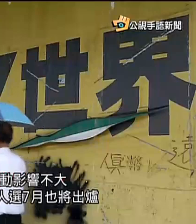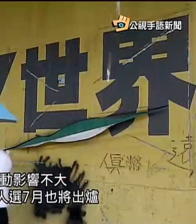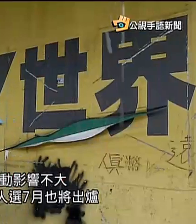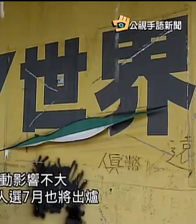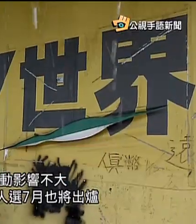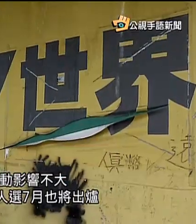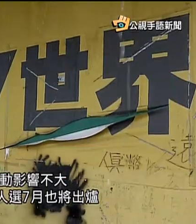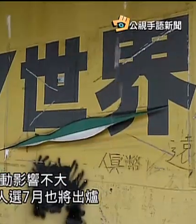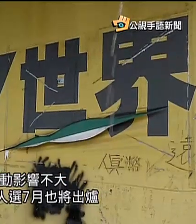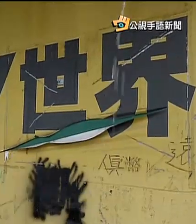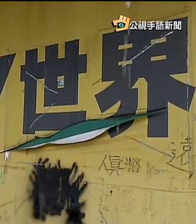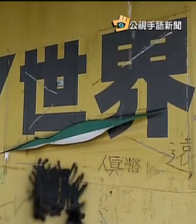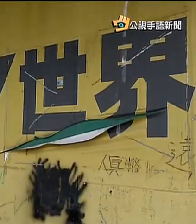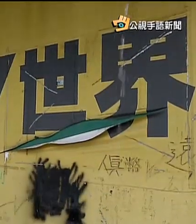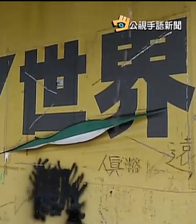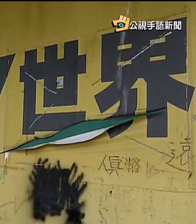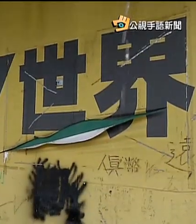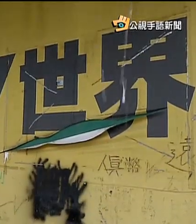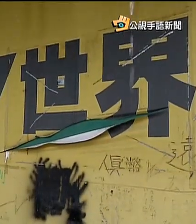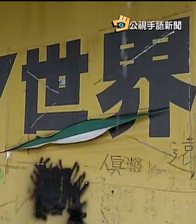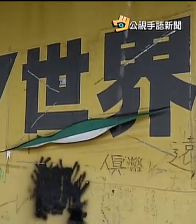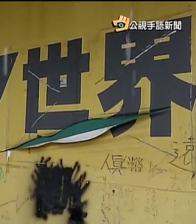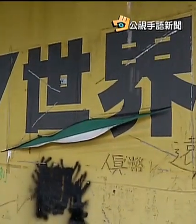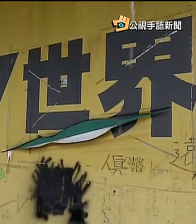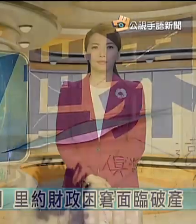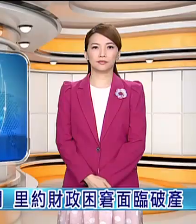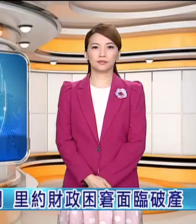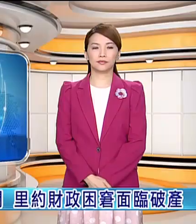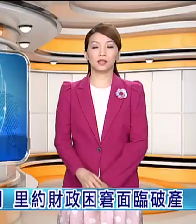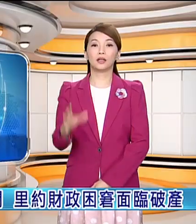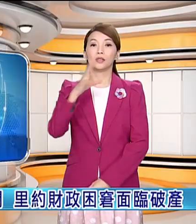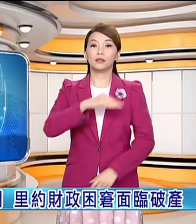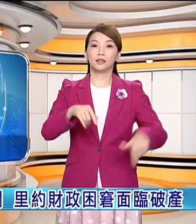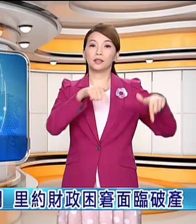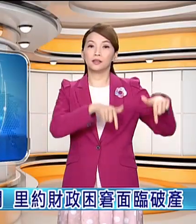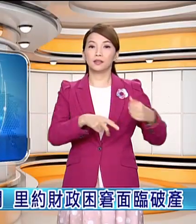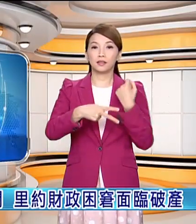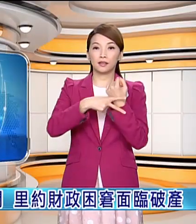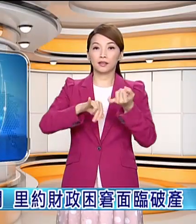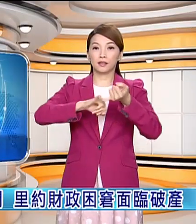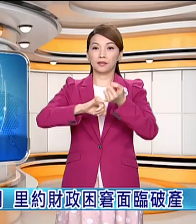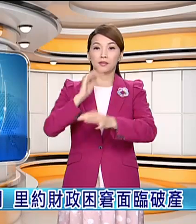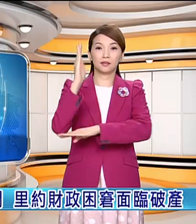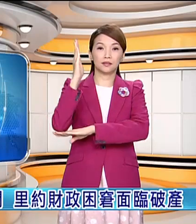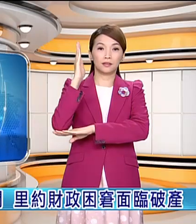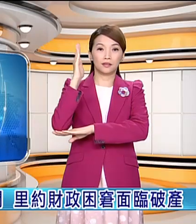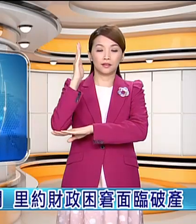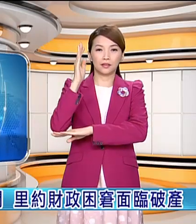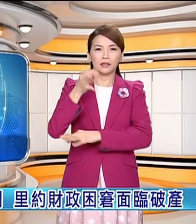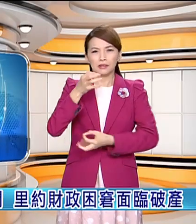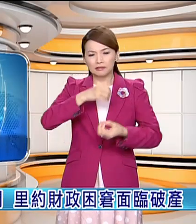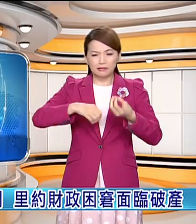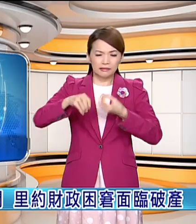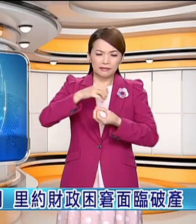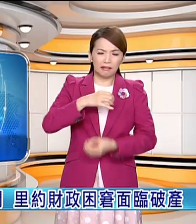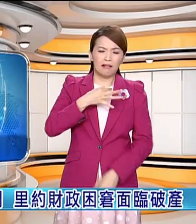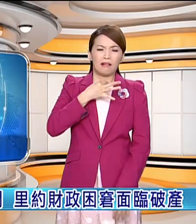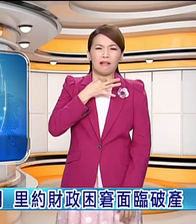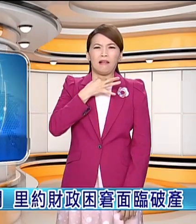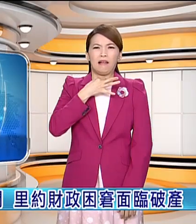也将出炉。记者陈柏宇台北报道。 为了要纾解地方财政快要破产的窘境，